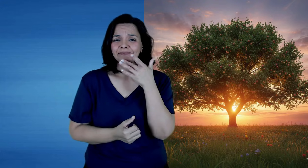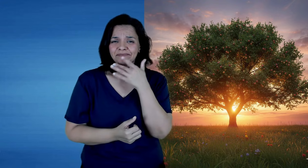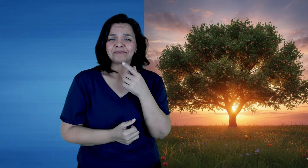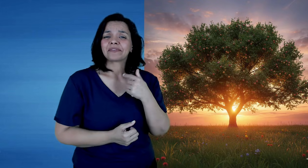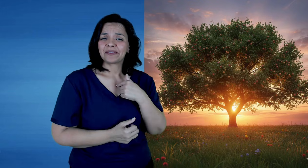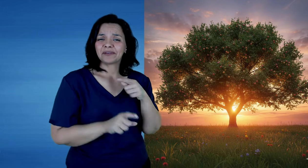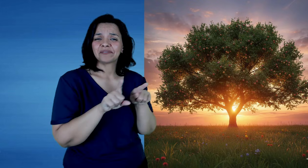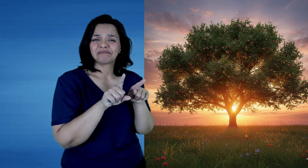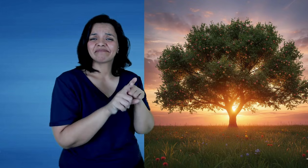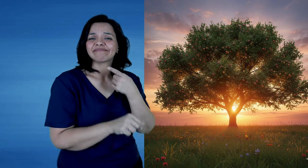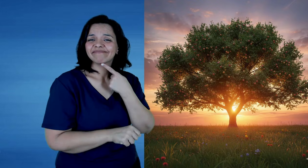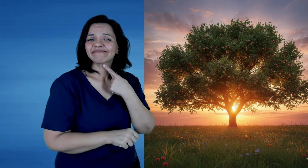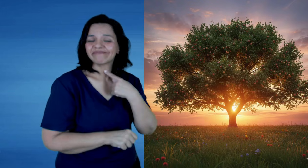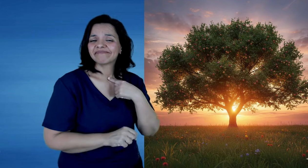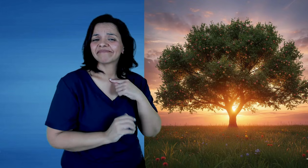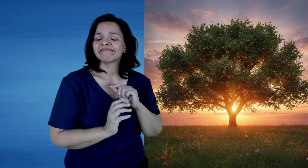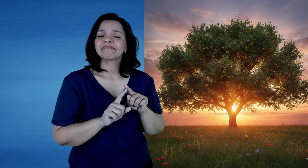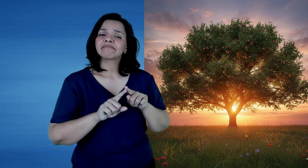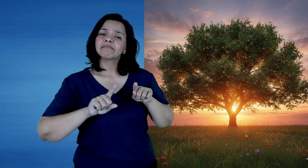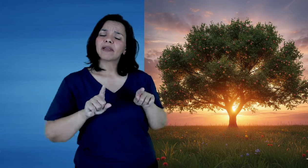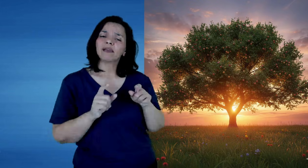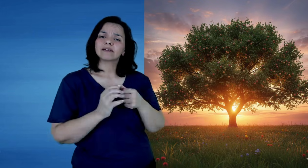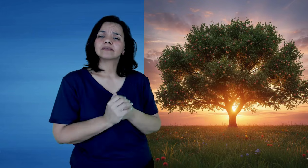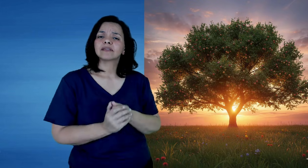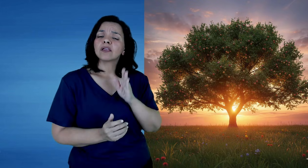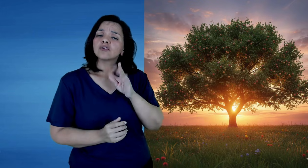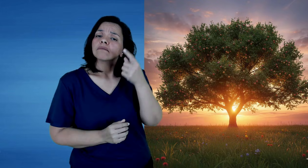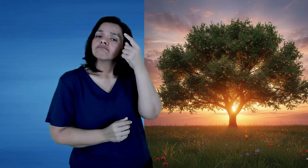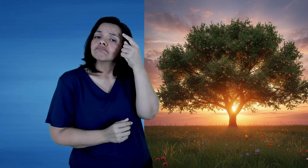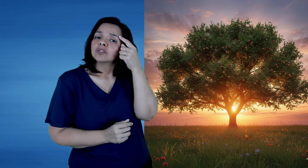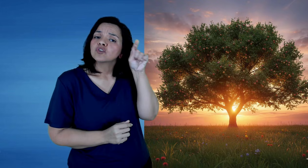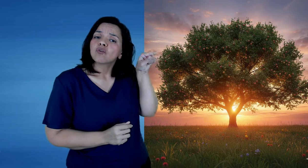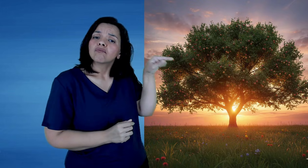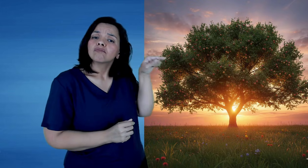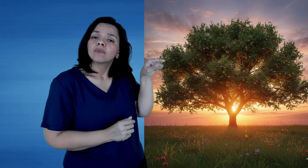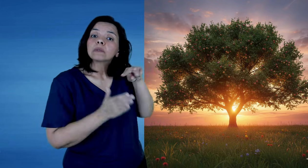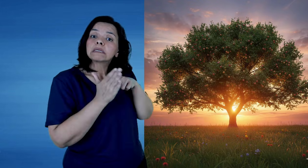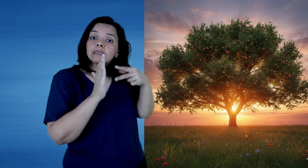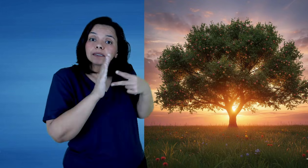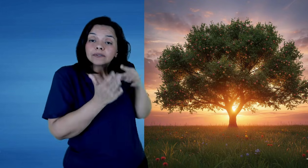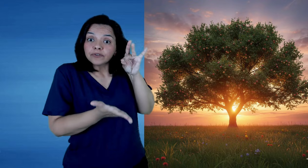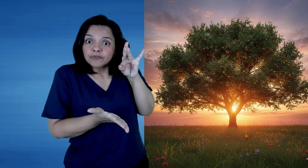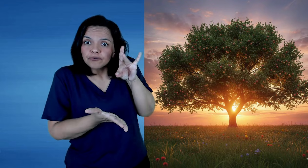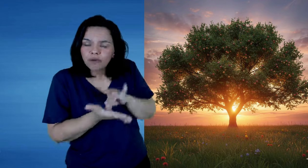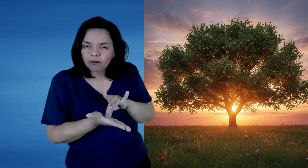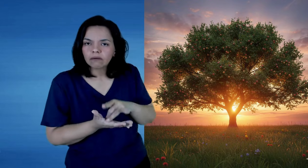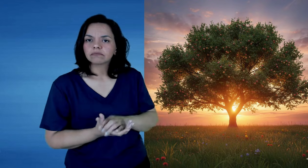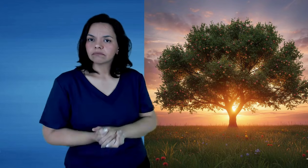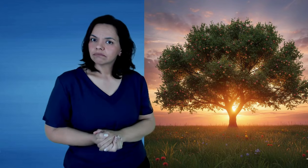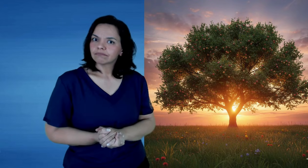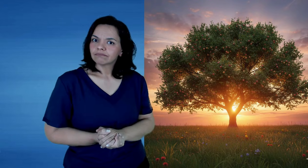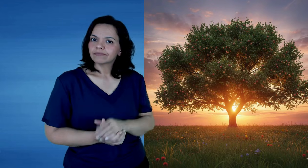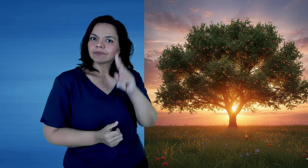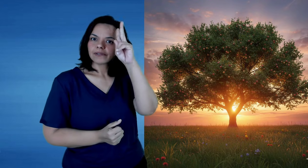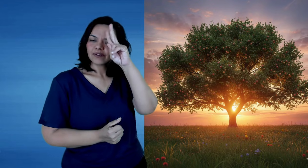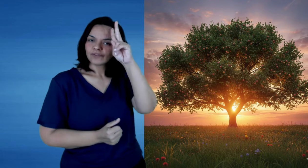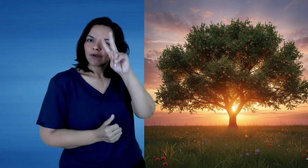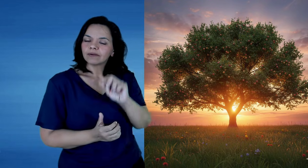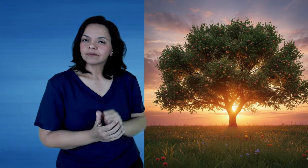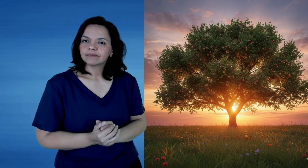parecem deliciosos, até eu tenho vontade de comer. Mas vocês já pararam para pensar sobre o significado dessa